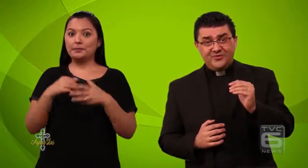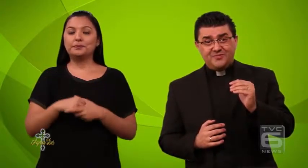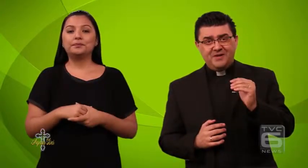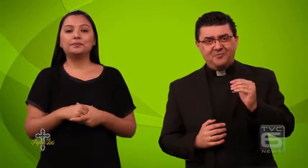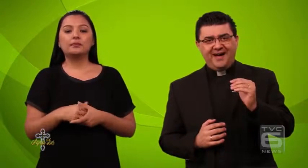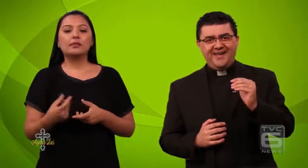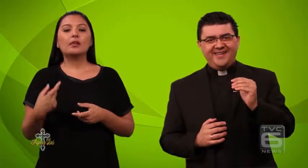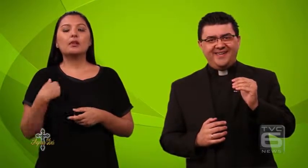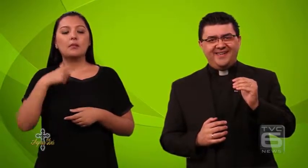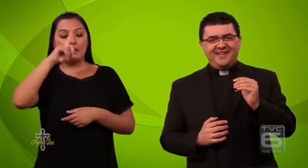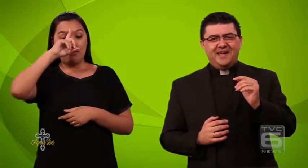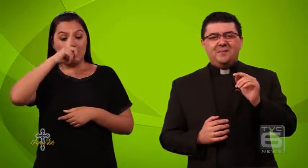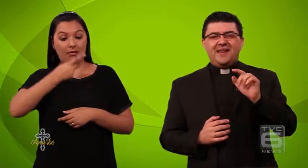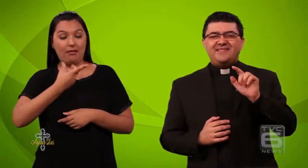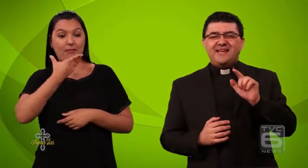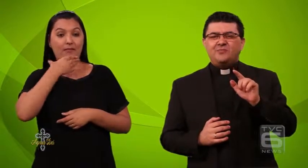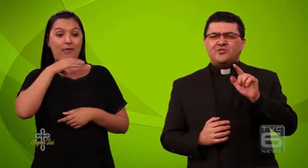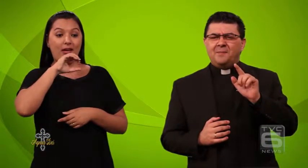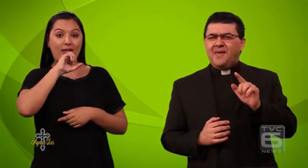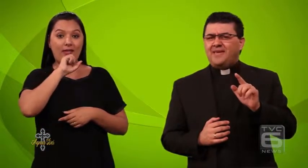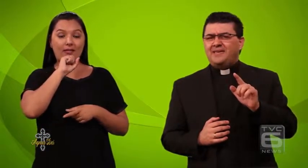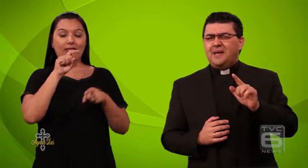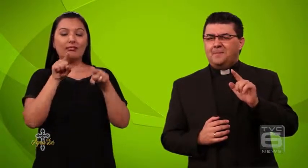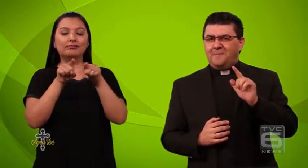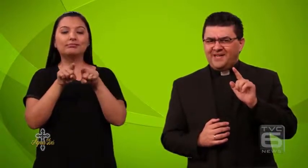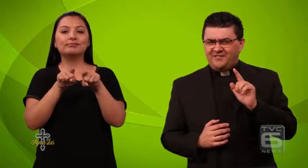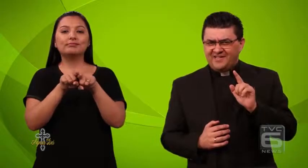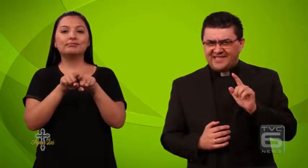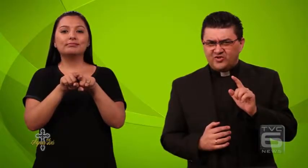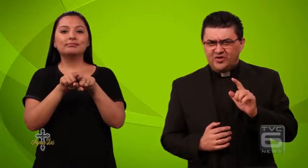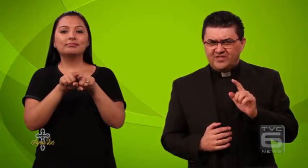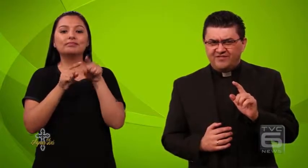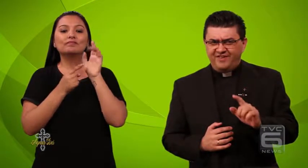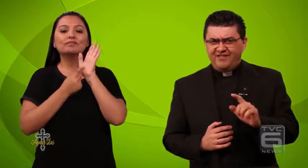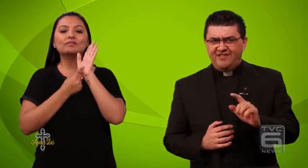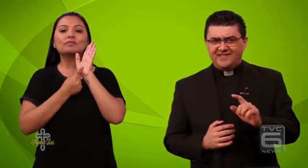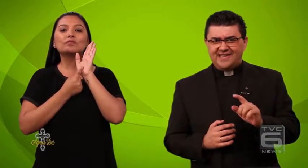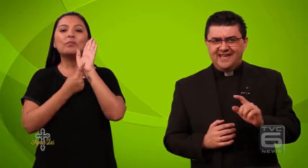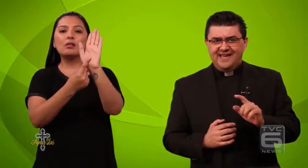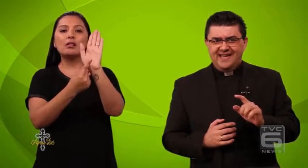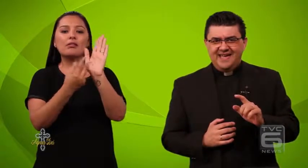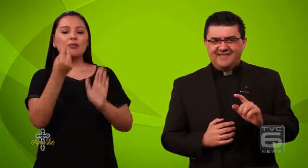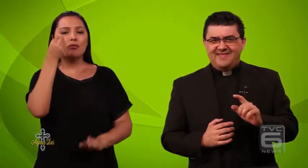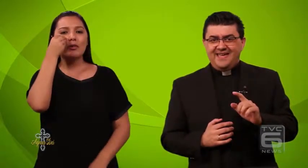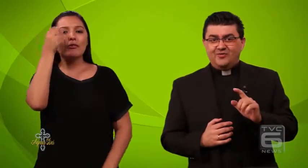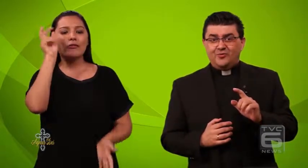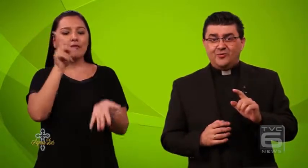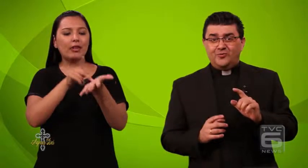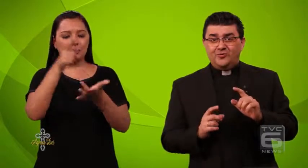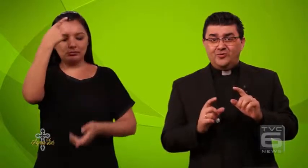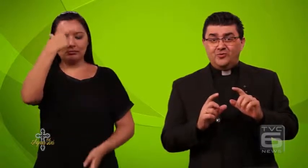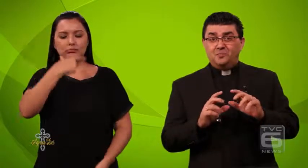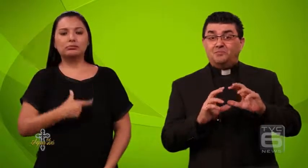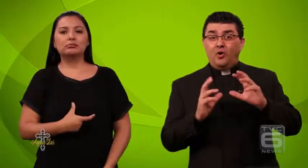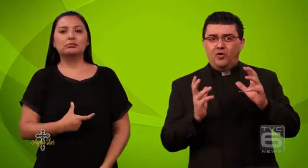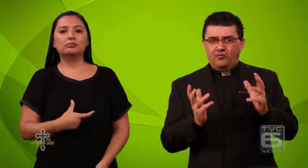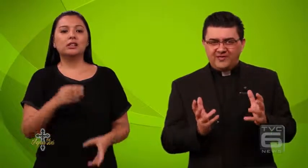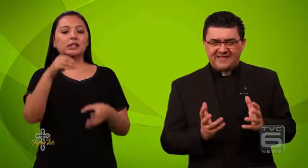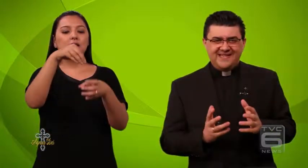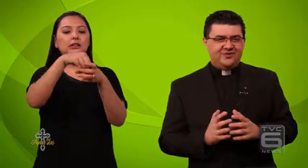que celebramos a Páscoa do Senhor Jesus. Tempo de celebração,